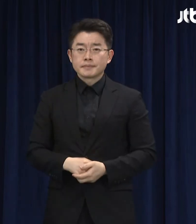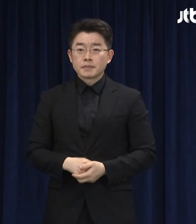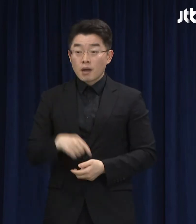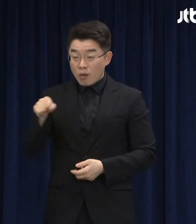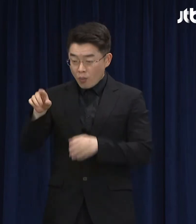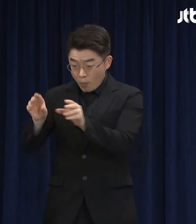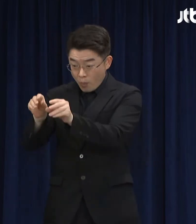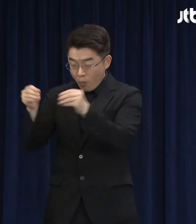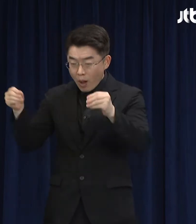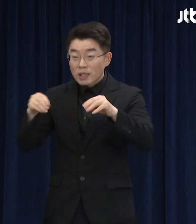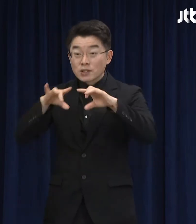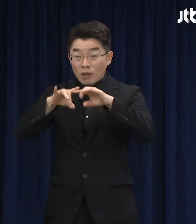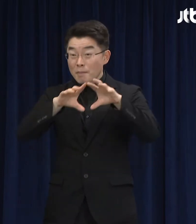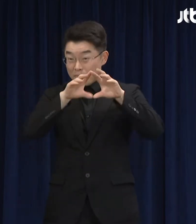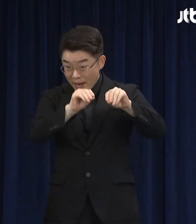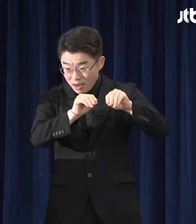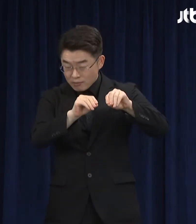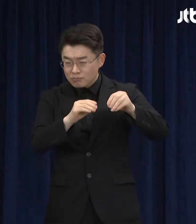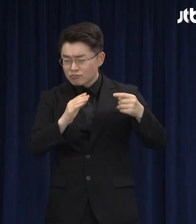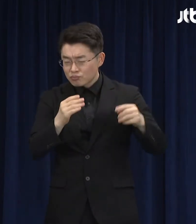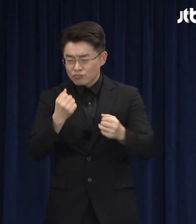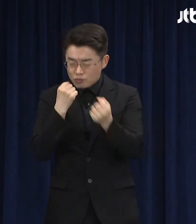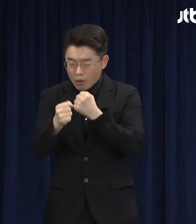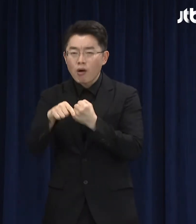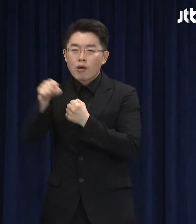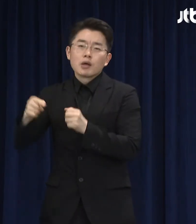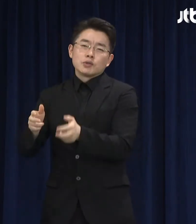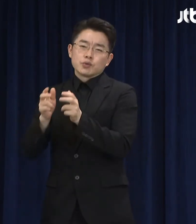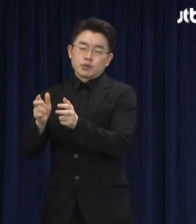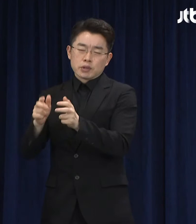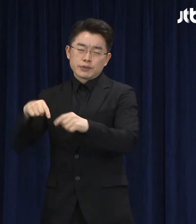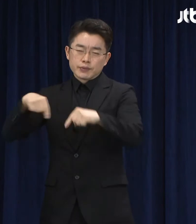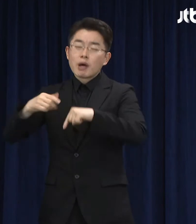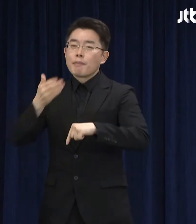전원 설비가 설치되어 있는 것을 확인하였습니다.